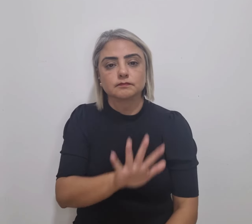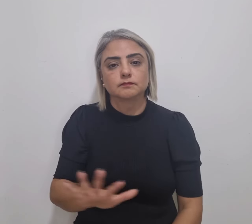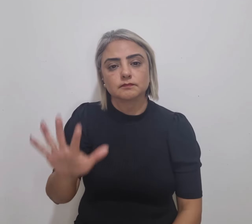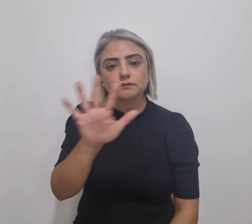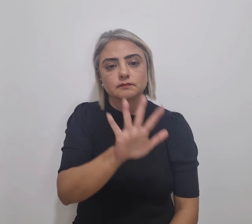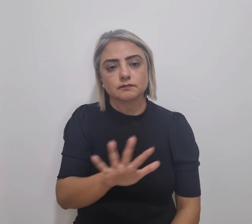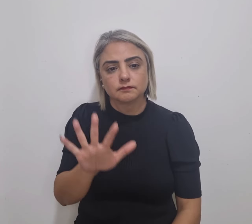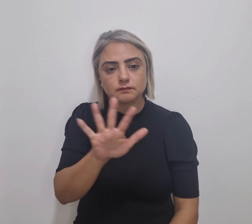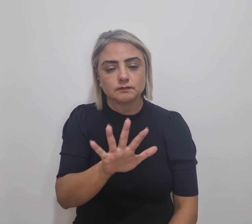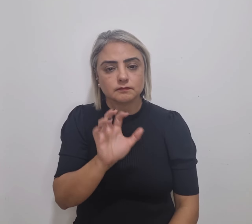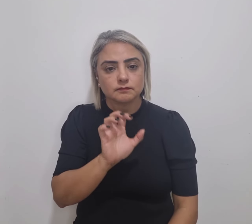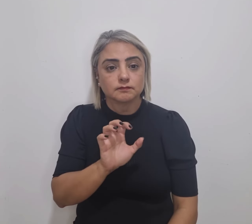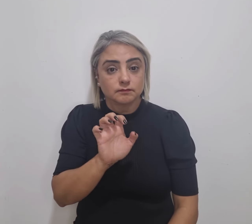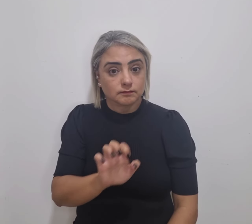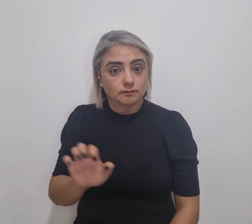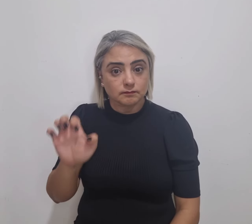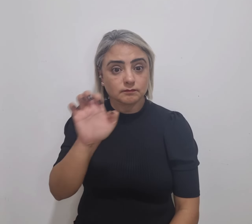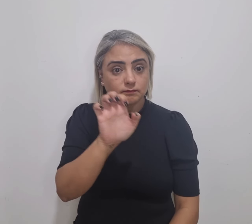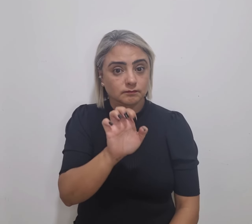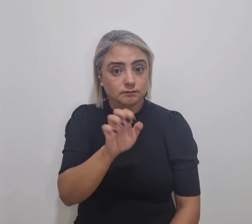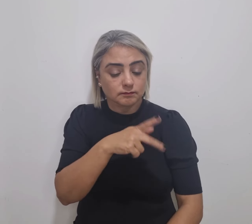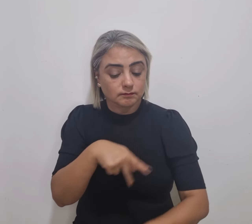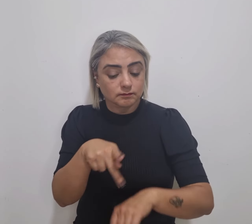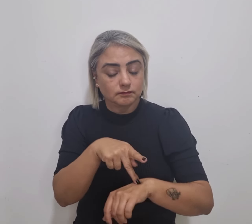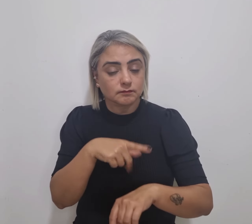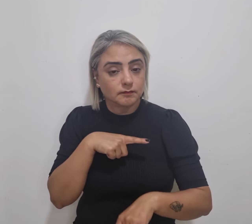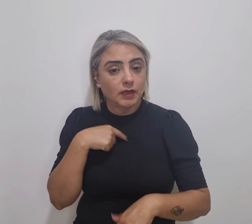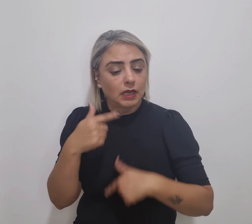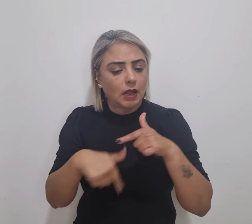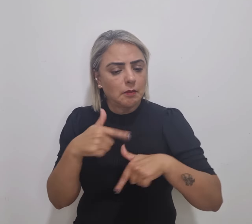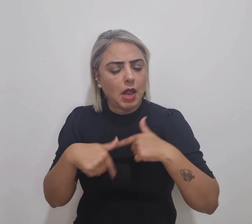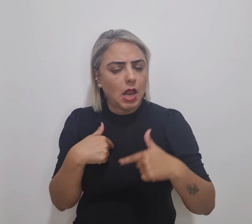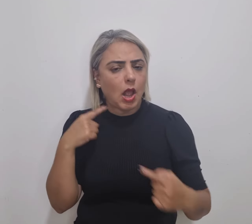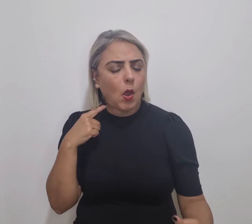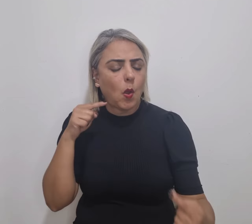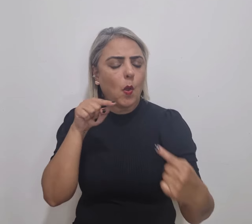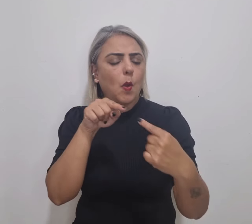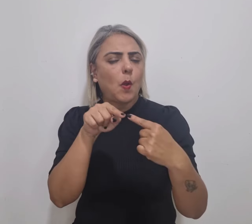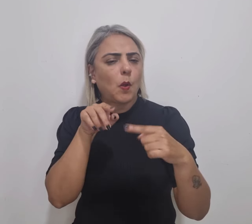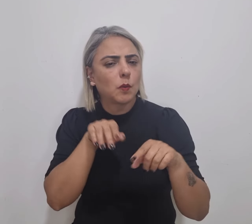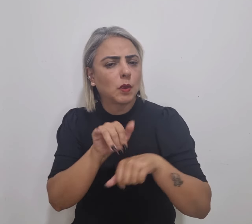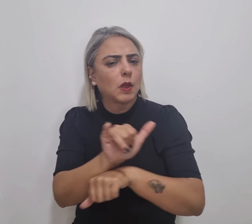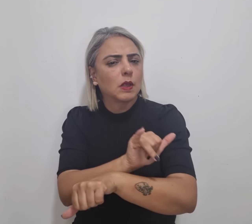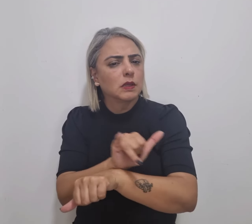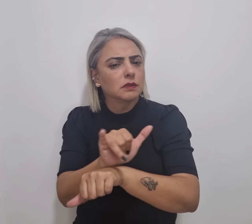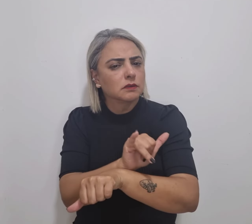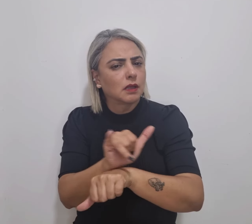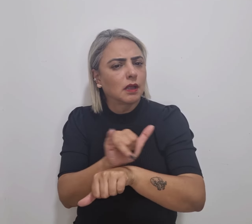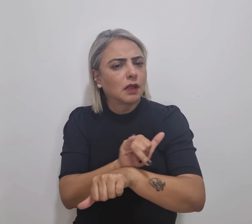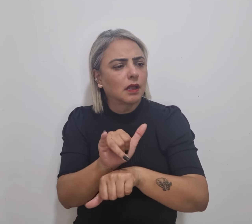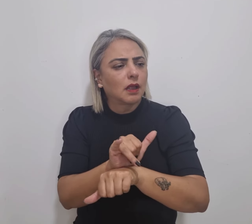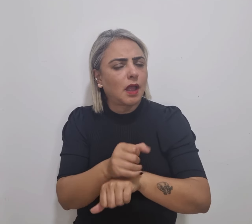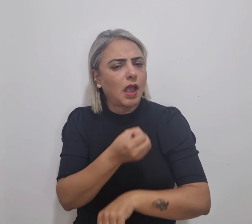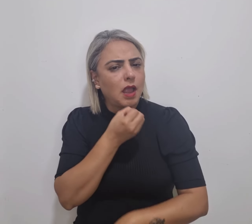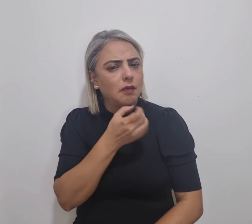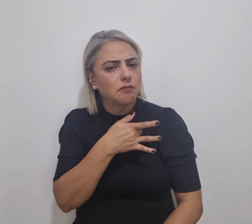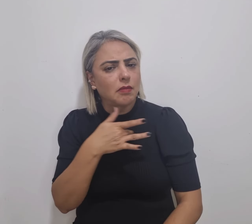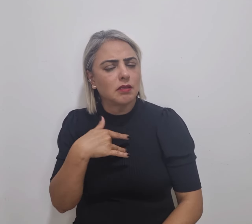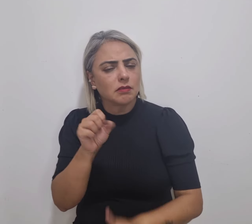seus estados, atuando de acordo com objetivos estratégicos e de bem-estar social do